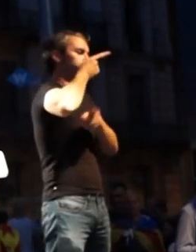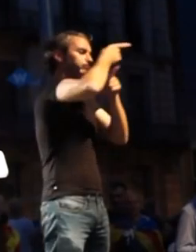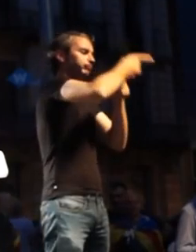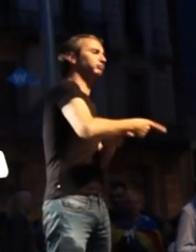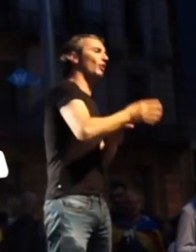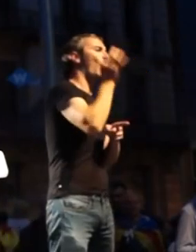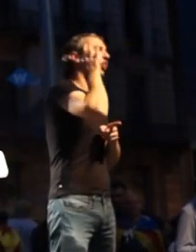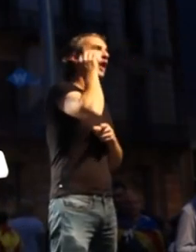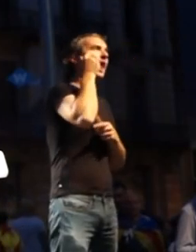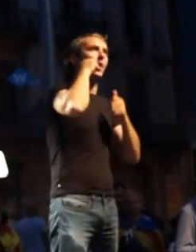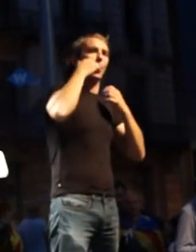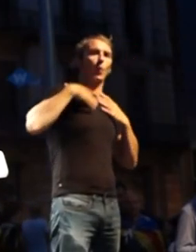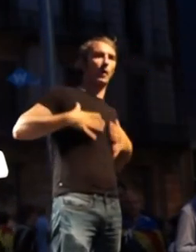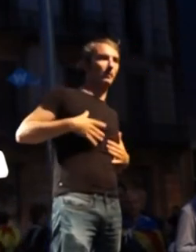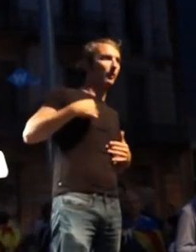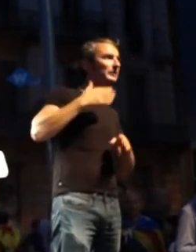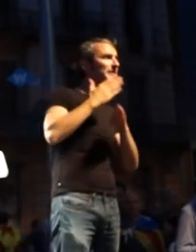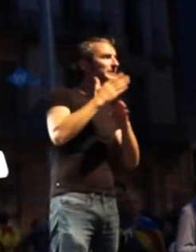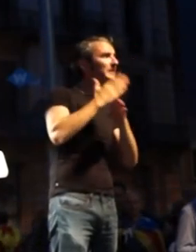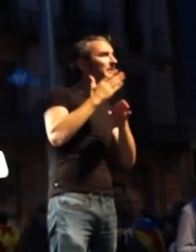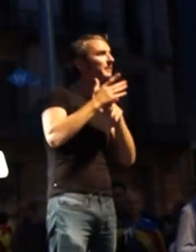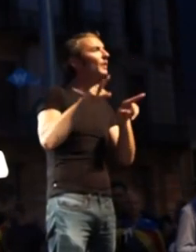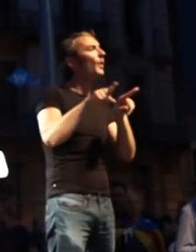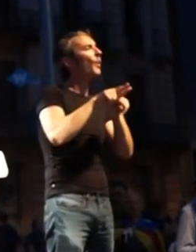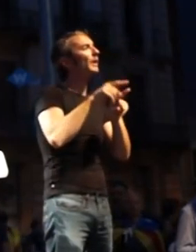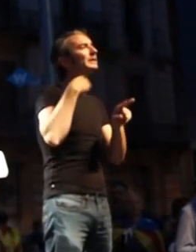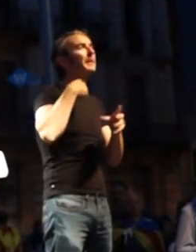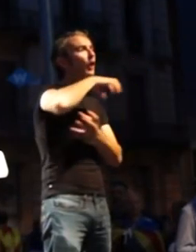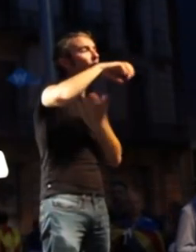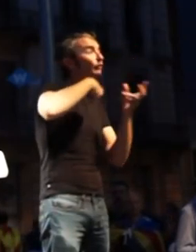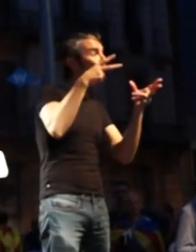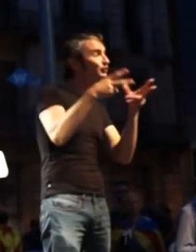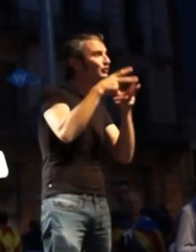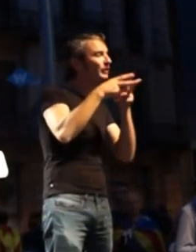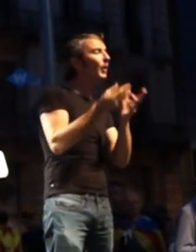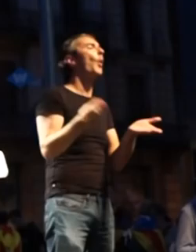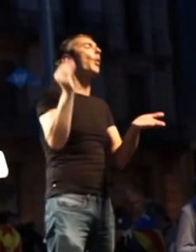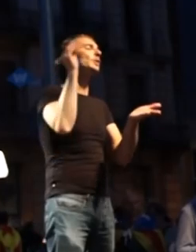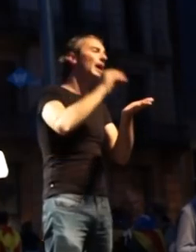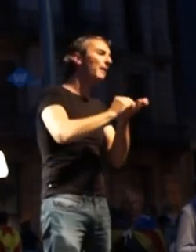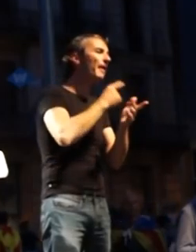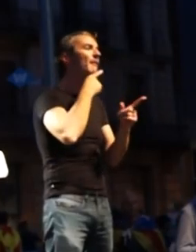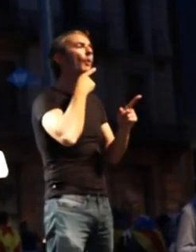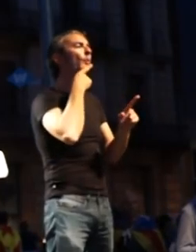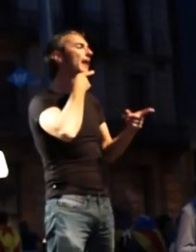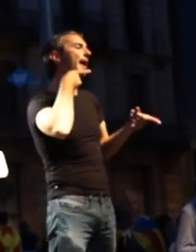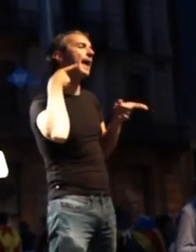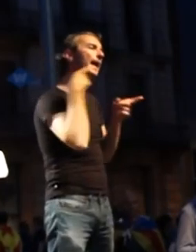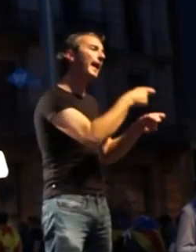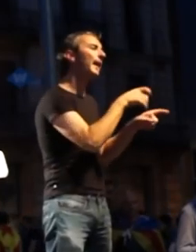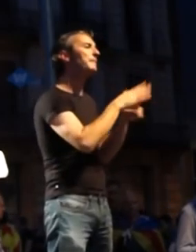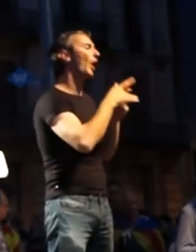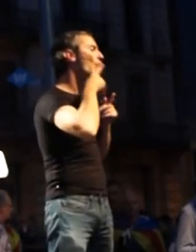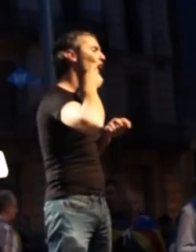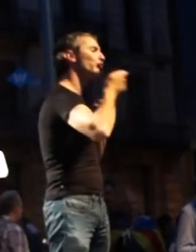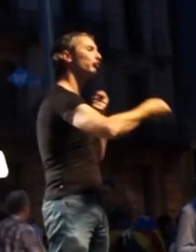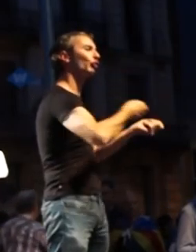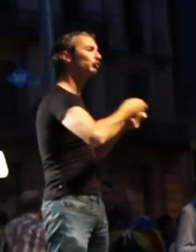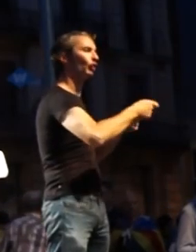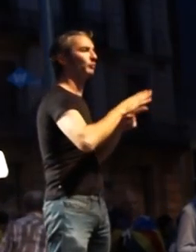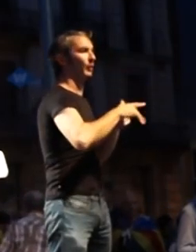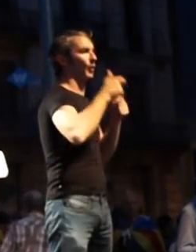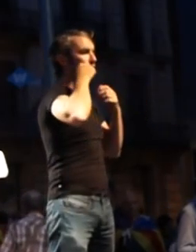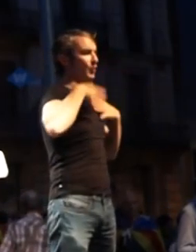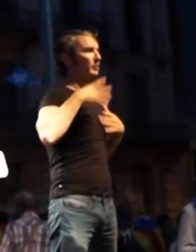dones. I ens trobem que en cada moment de conflictivitat social es reobre la guerra contra les dones pel control dels seus cossos i de la seva